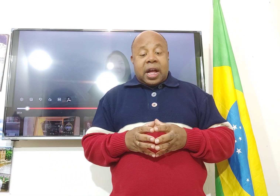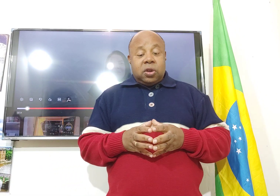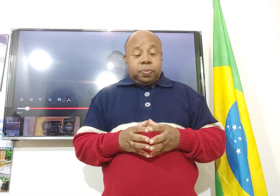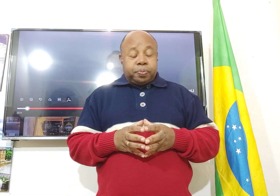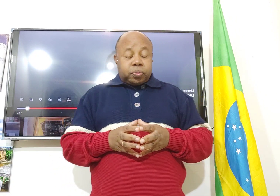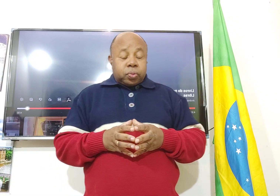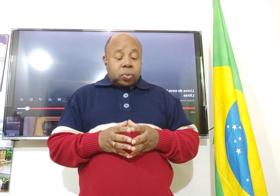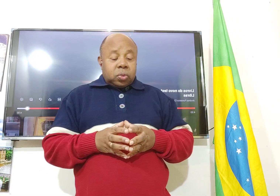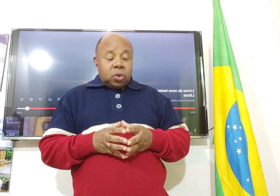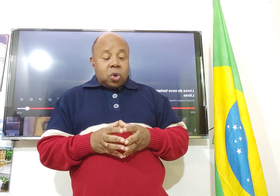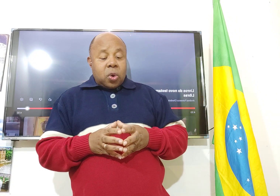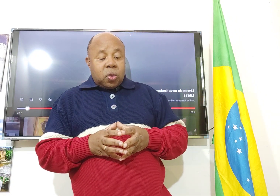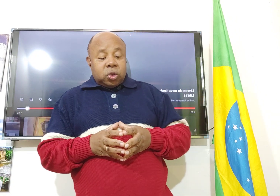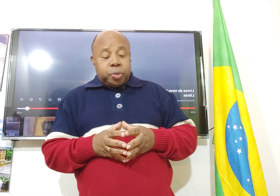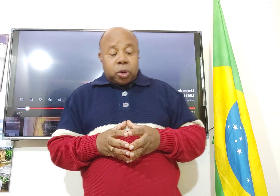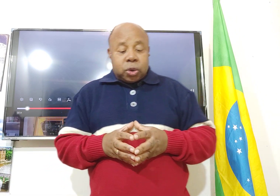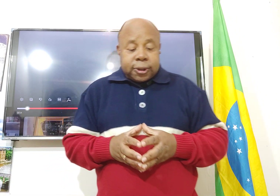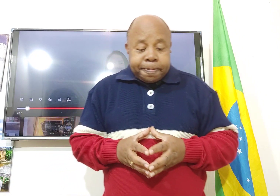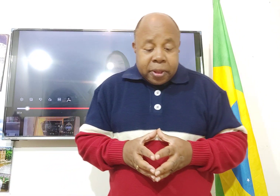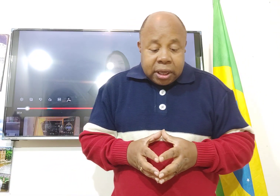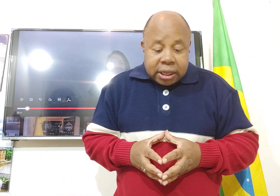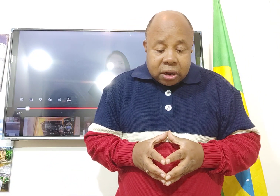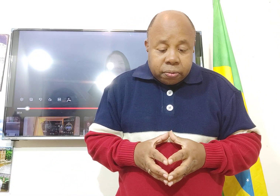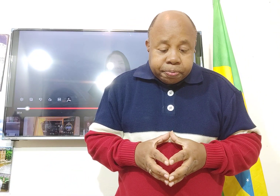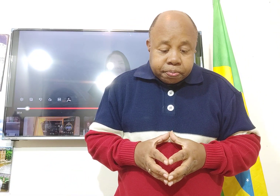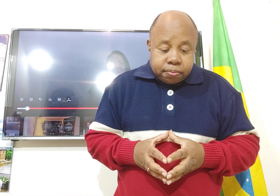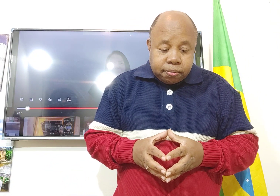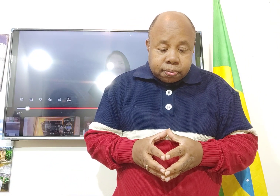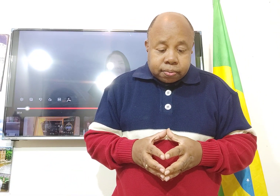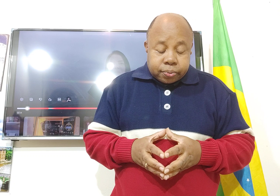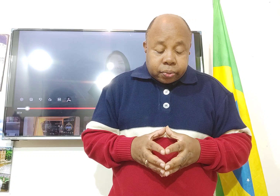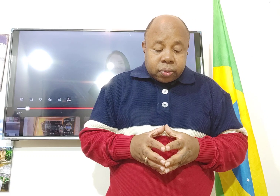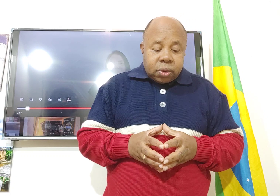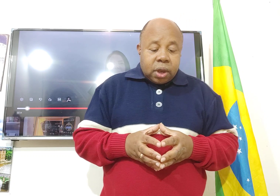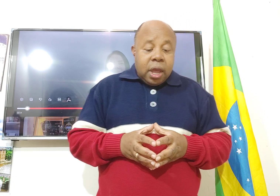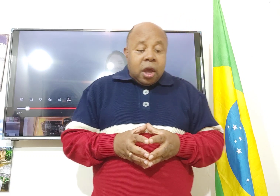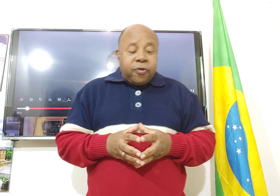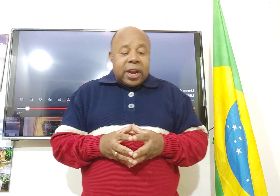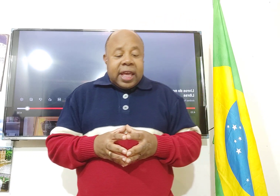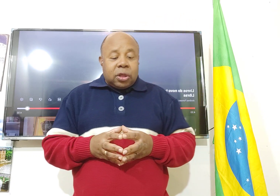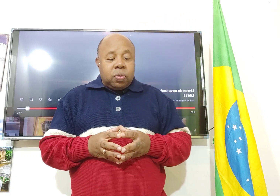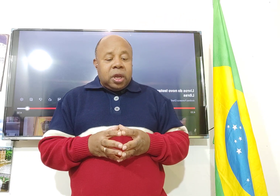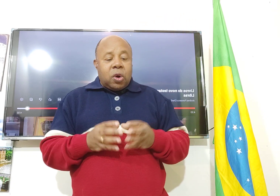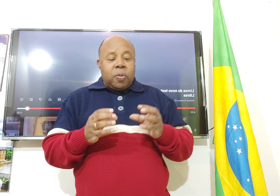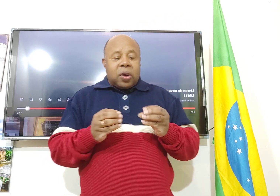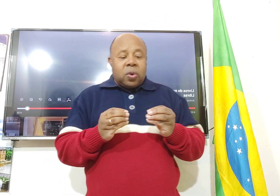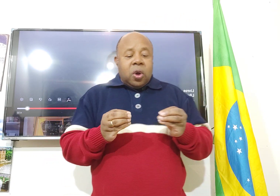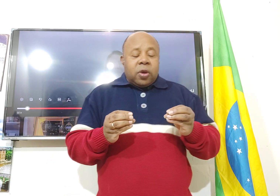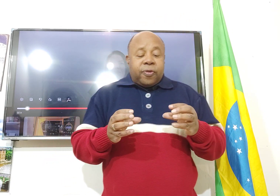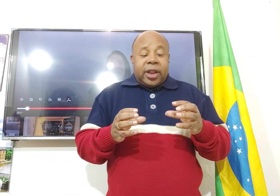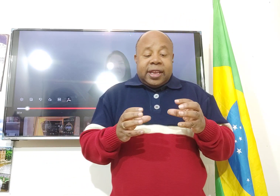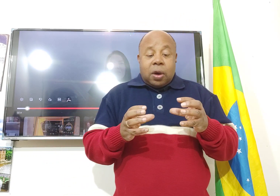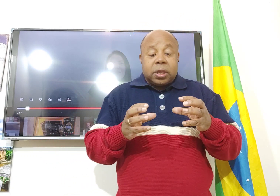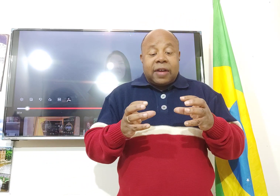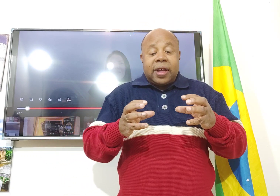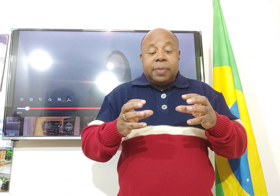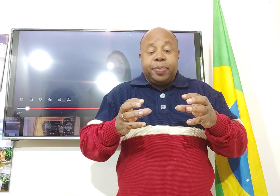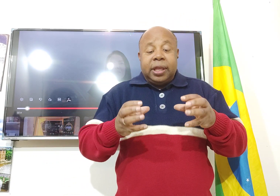demarcado com alguns pontos. Então, eu falei de algo que estava